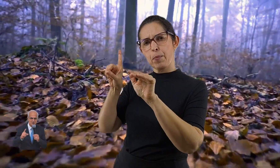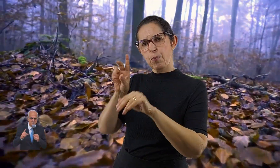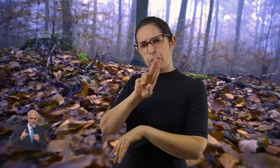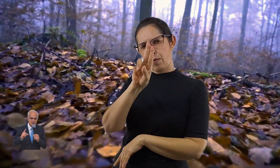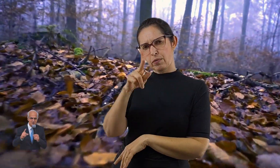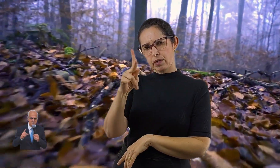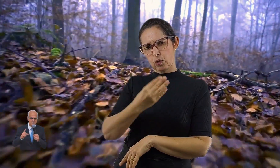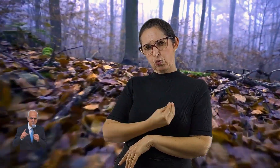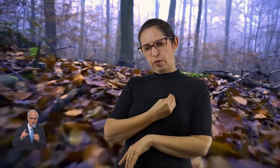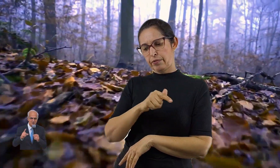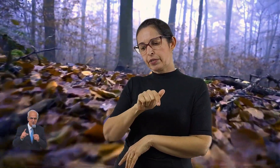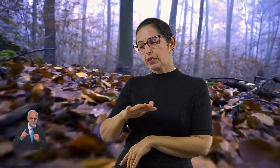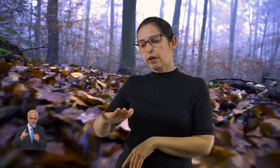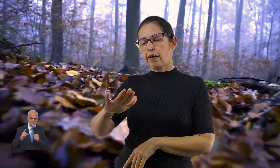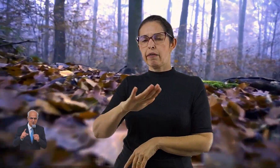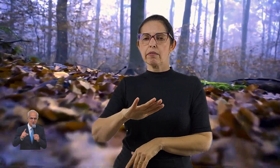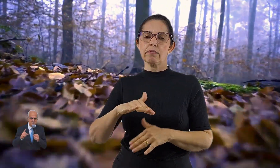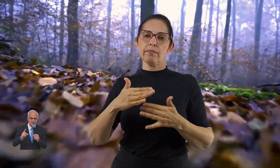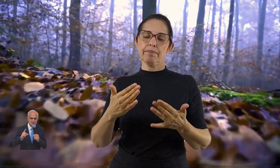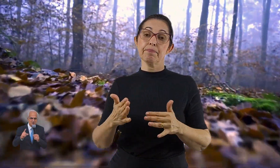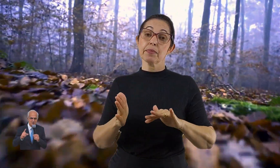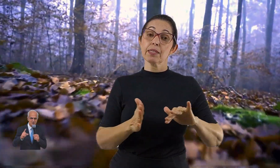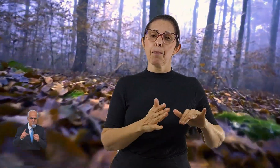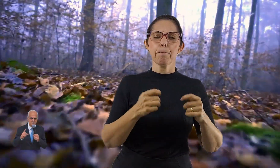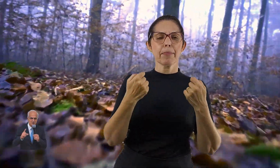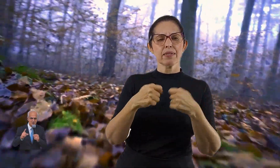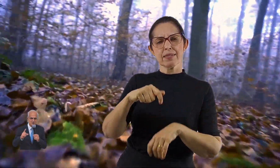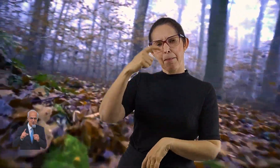Senhor. A mente firme no